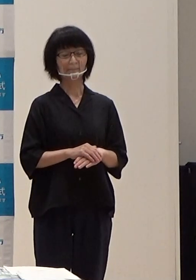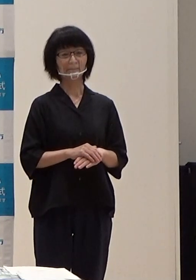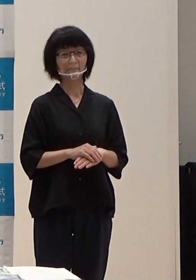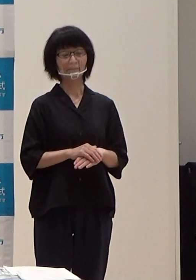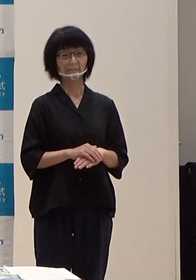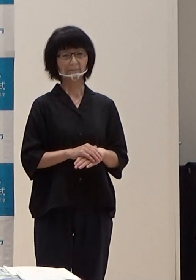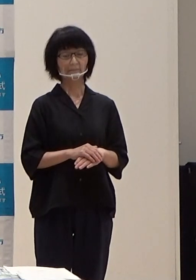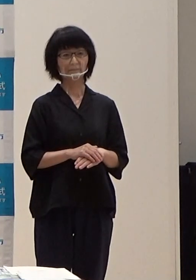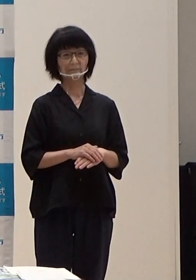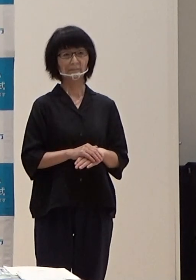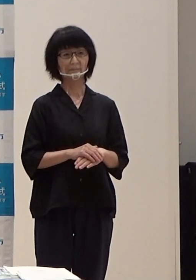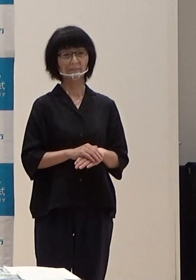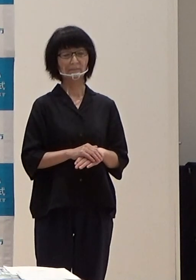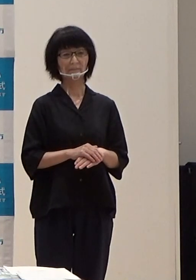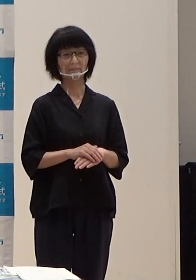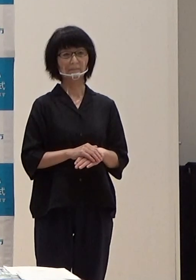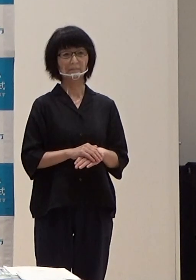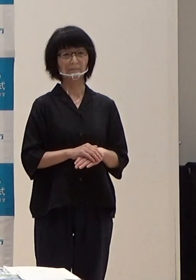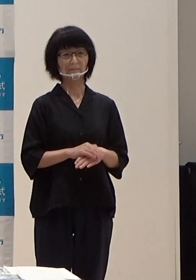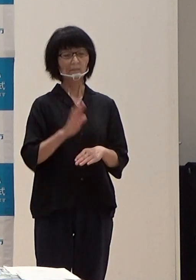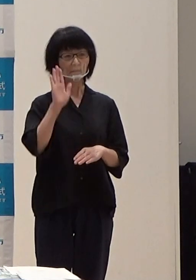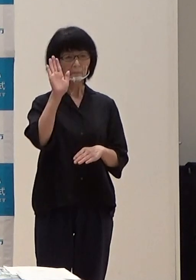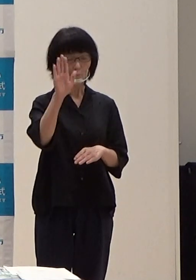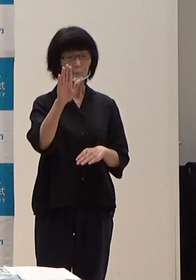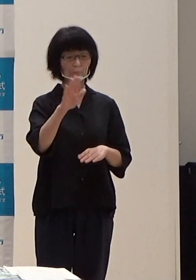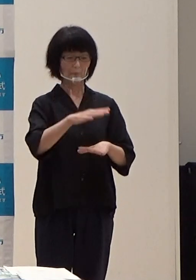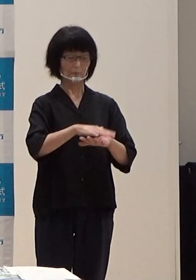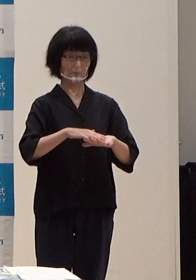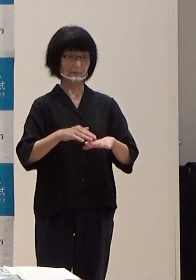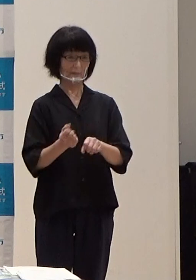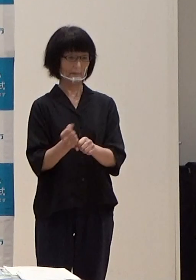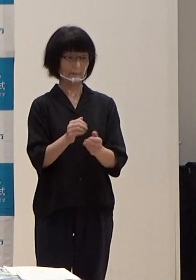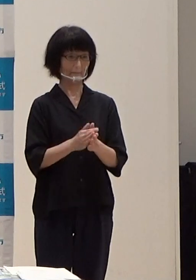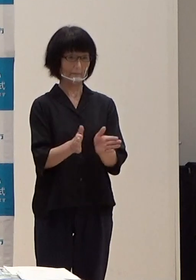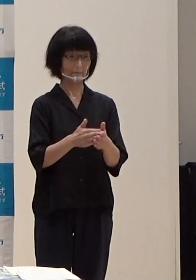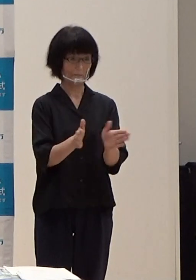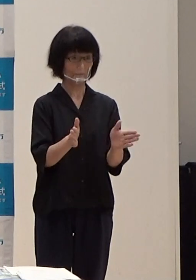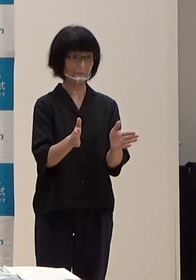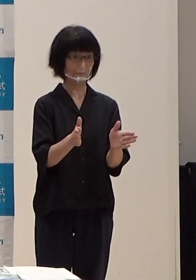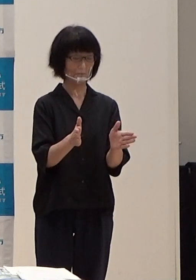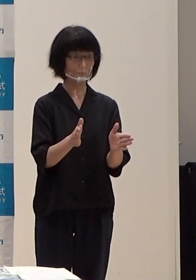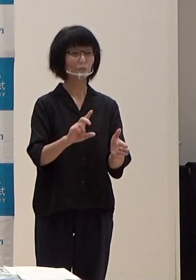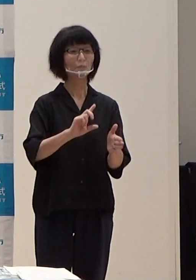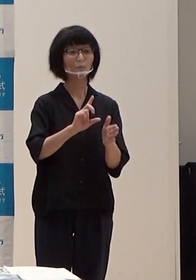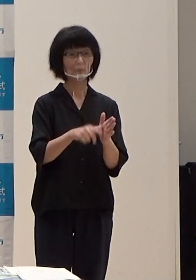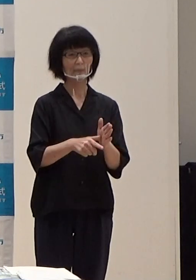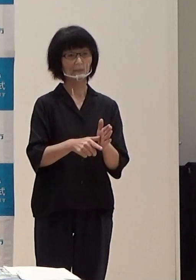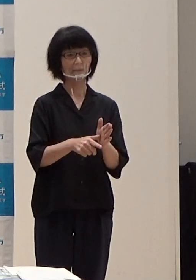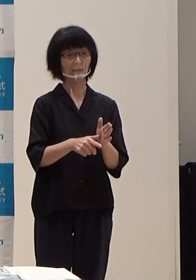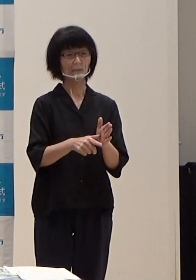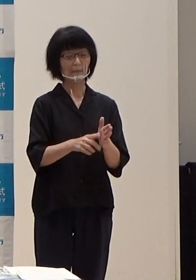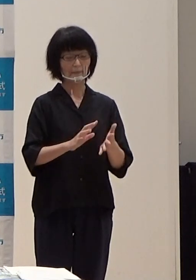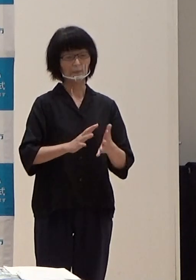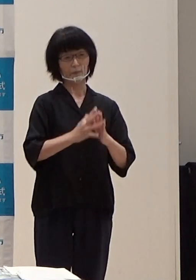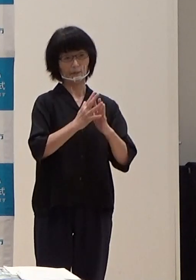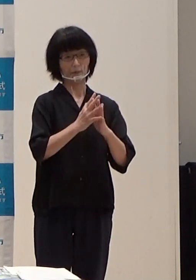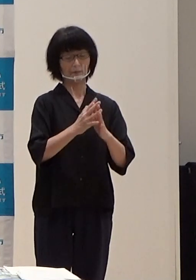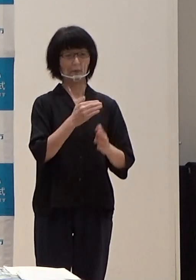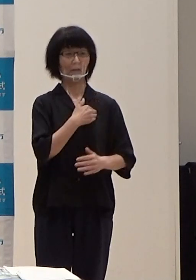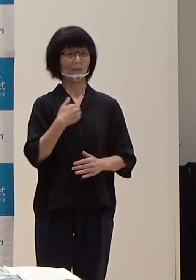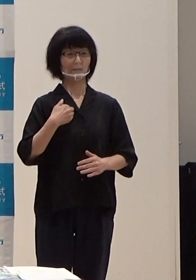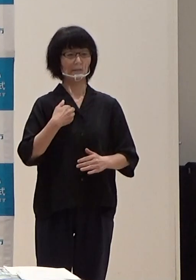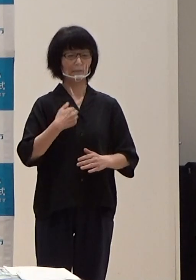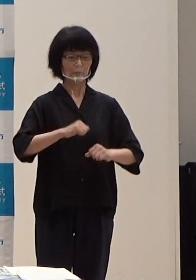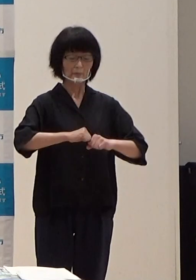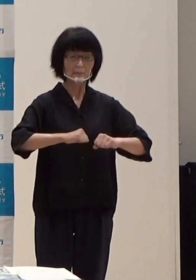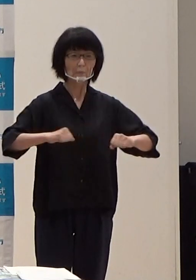今後のですね、この都市化再活といった時に容積率という一つ の, あの厳しい制限